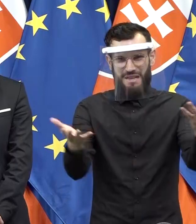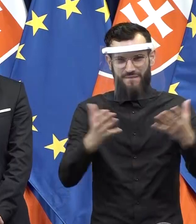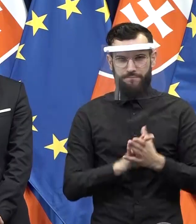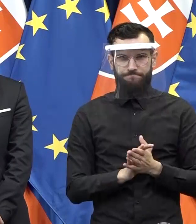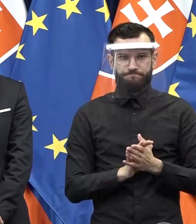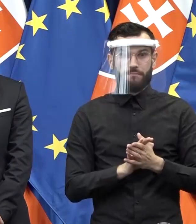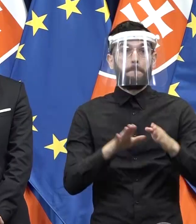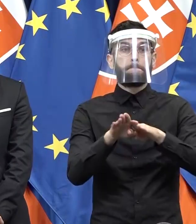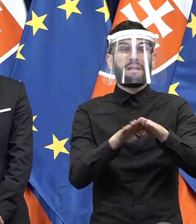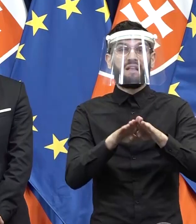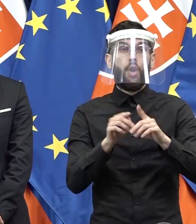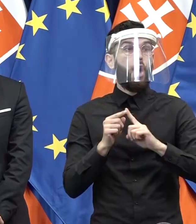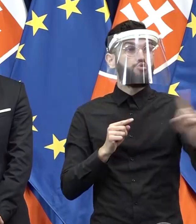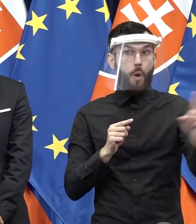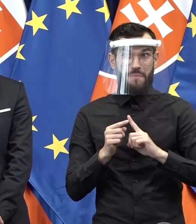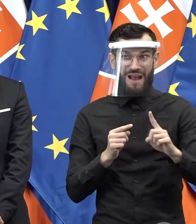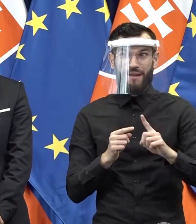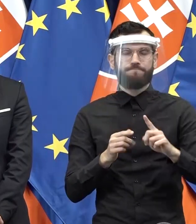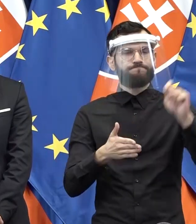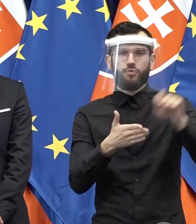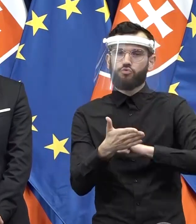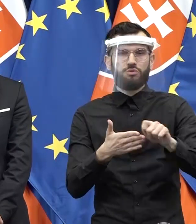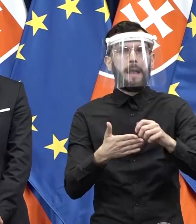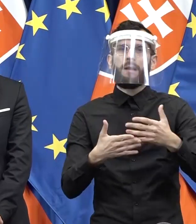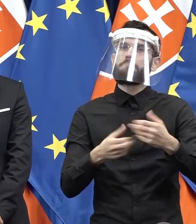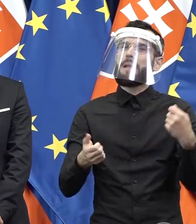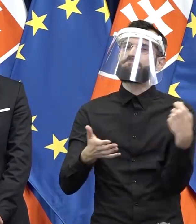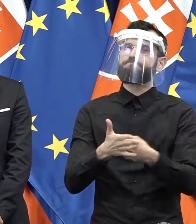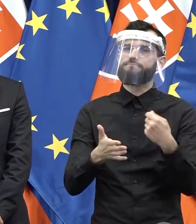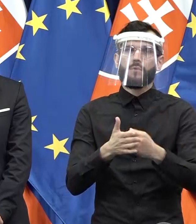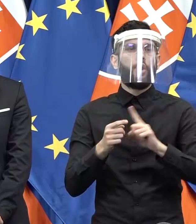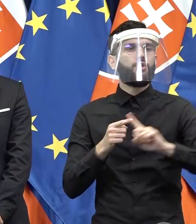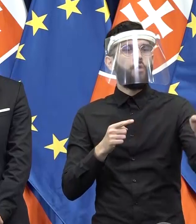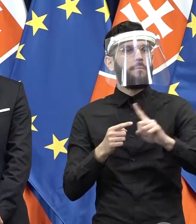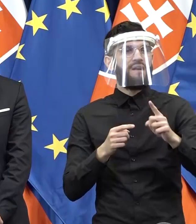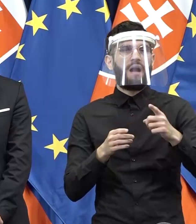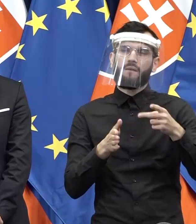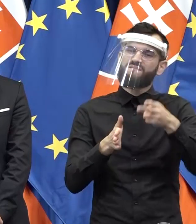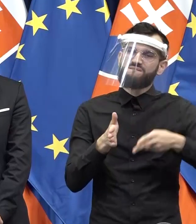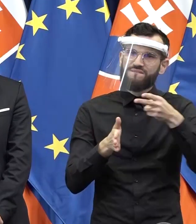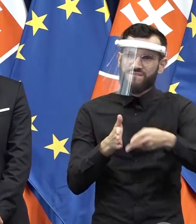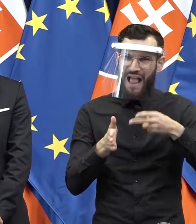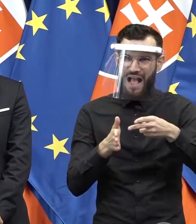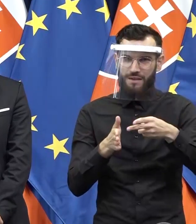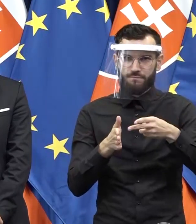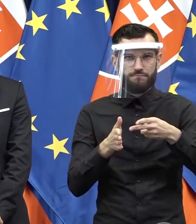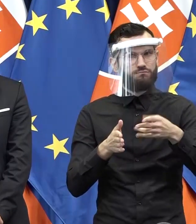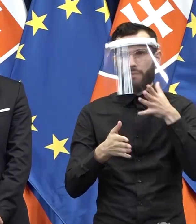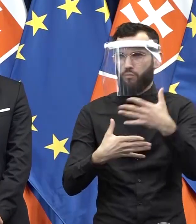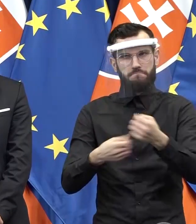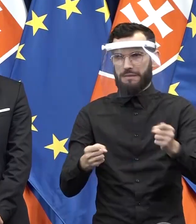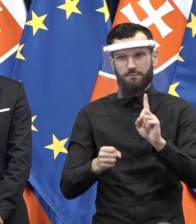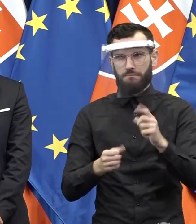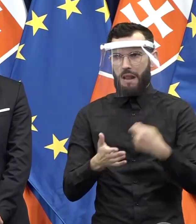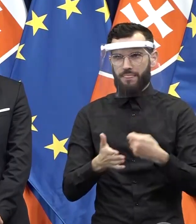Ministerstvo dopravy bude zaviazané zrušiť bezplatnú železničnú dopravu pre študentov do termínu uzavretia škôl.